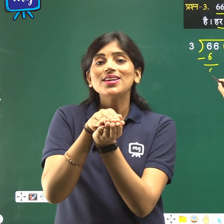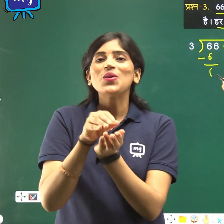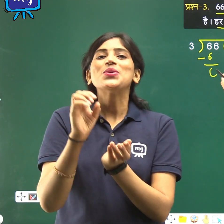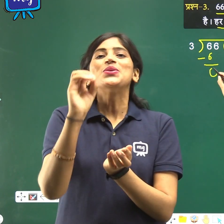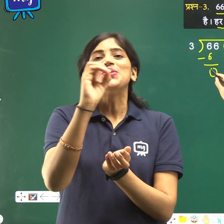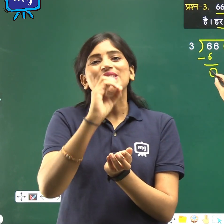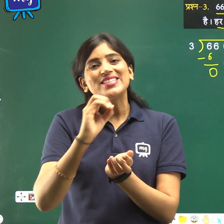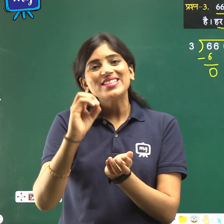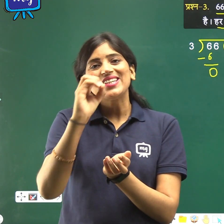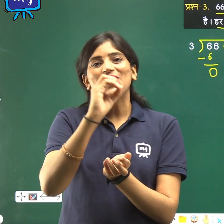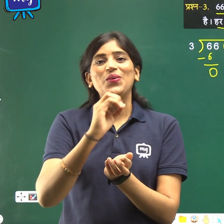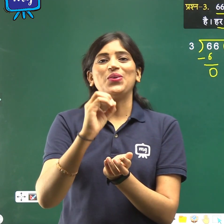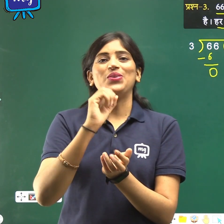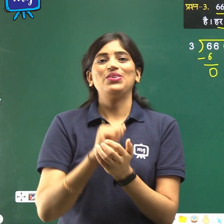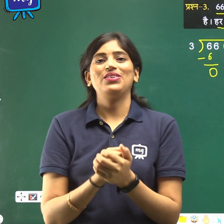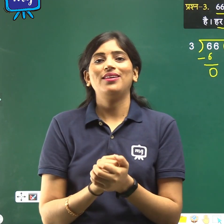0।